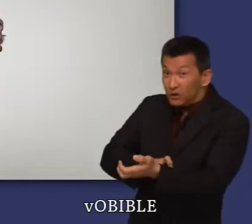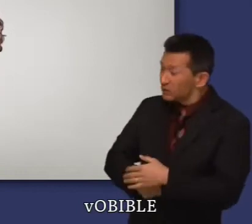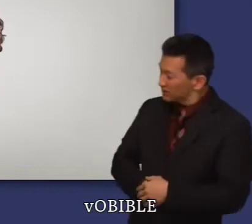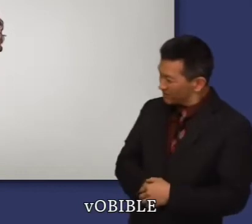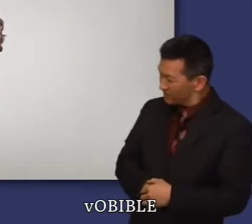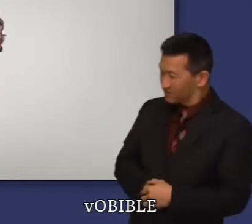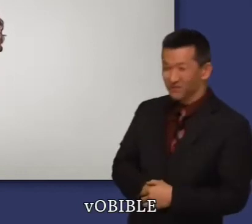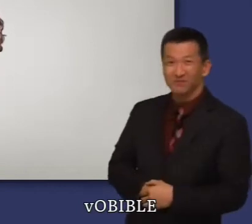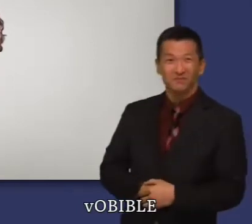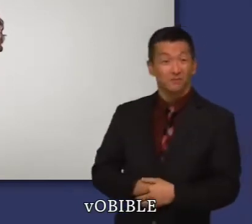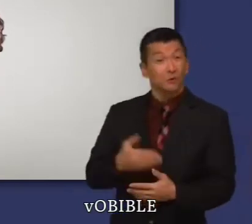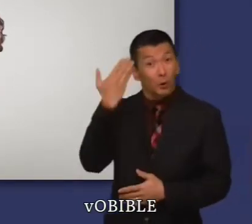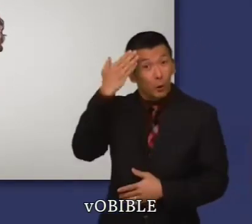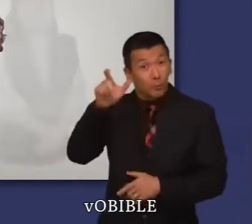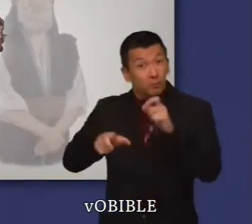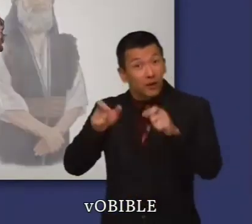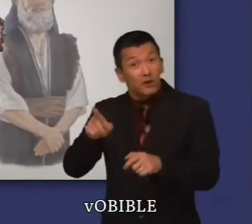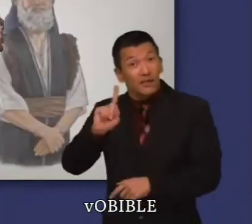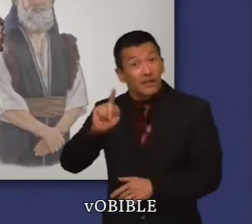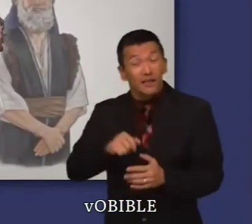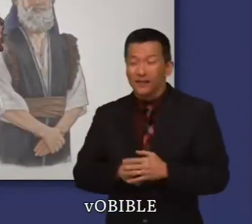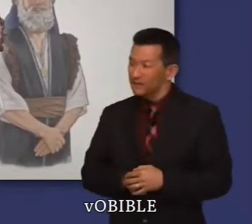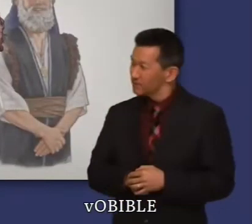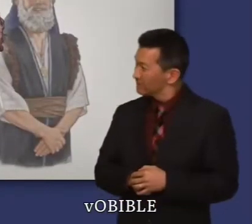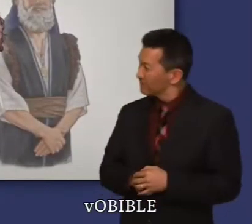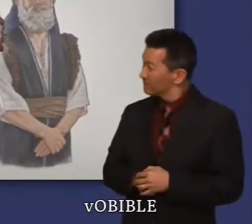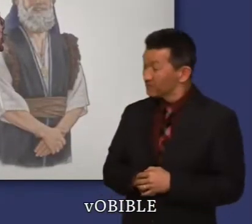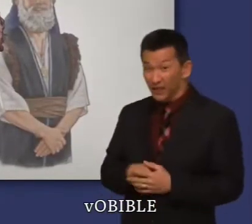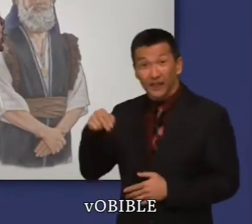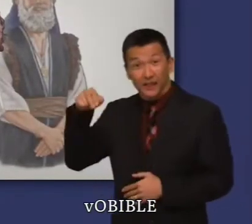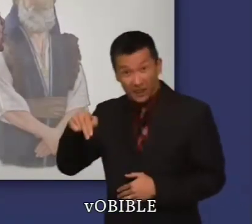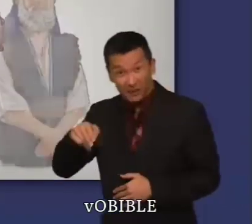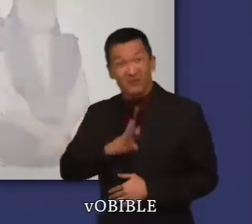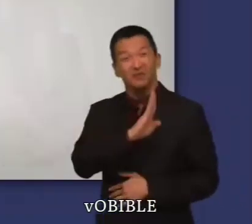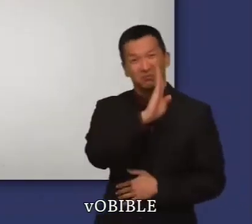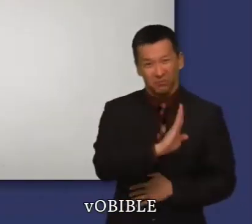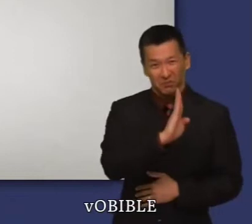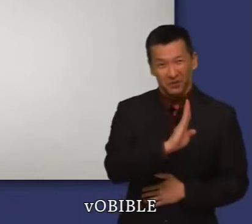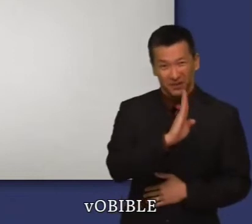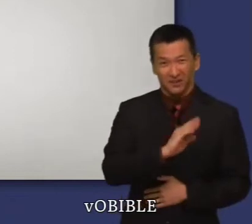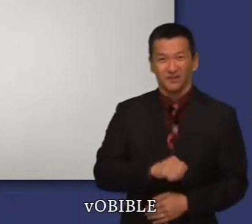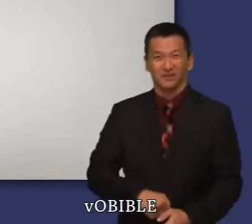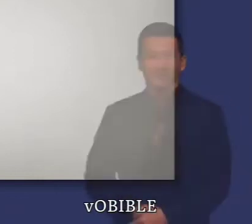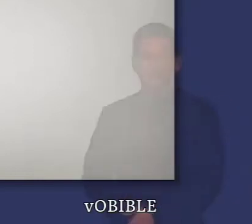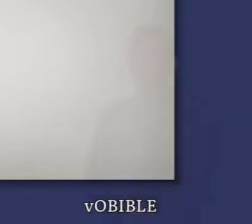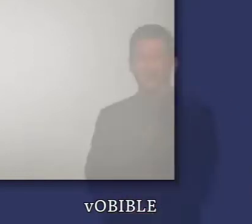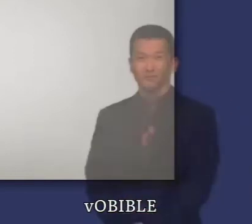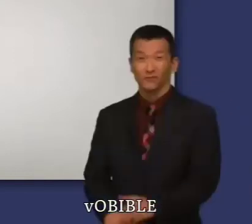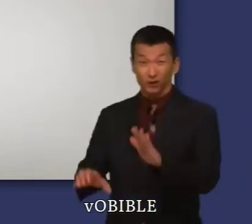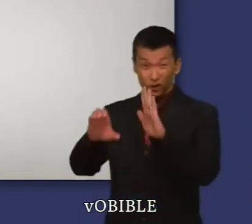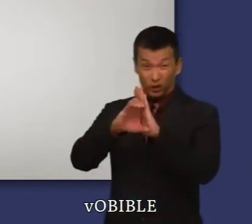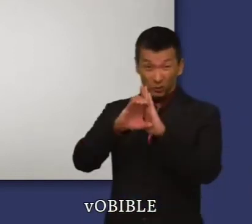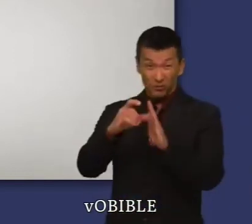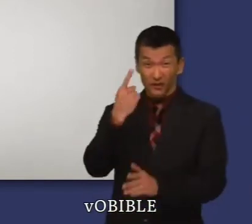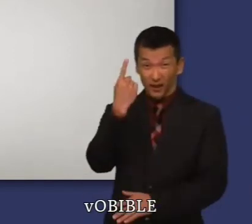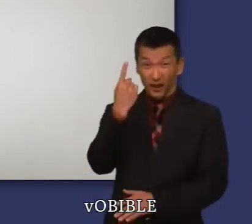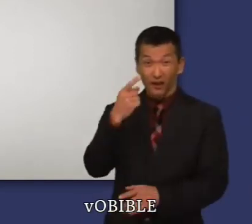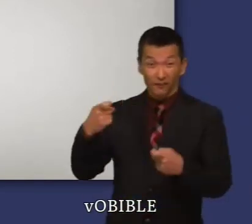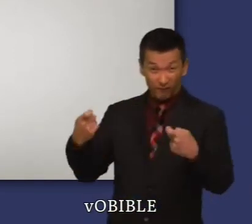On pense que c'est le prophète Samuel qui a rédigé ce livre. La rédaction du livre de Ruth s'est achevée